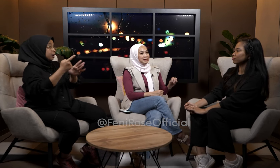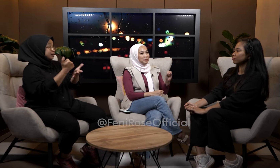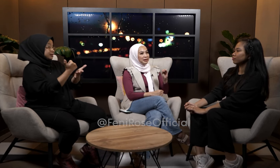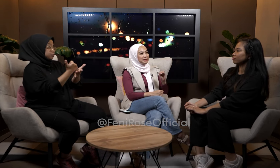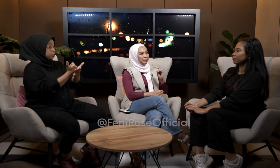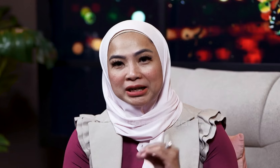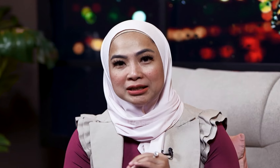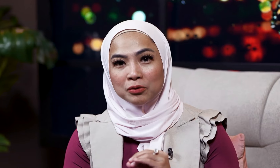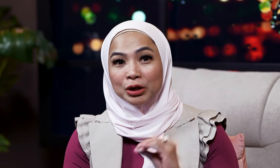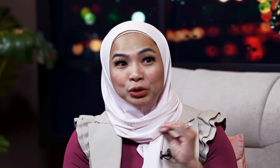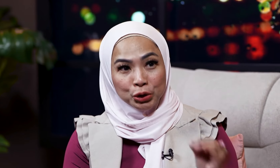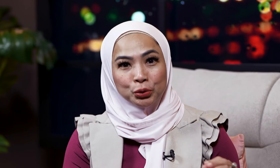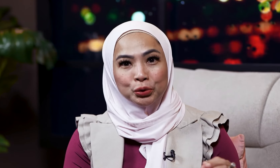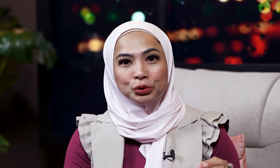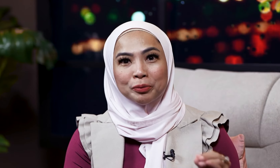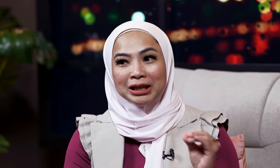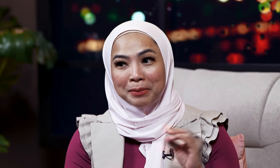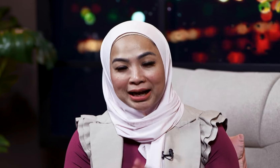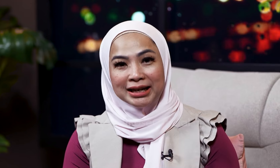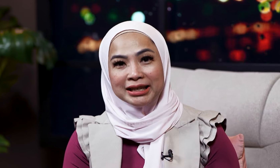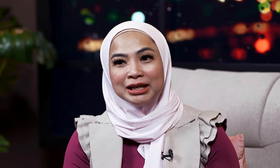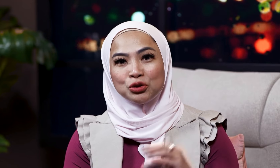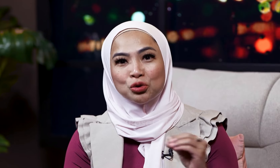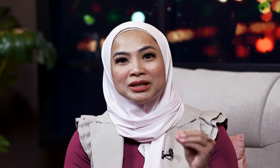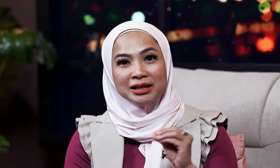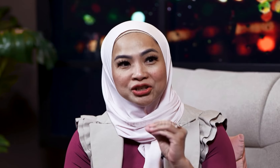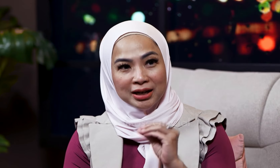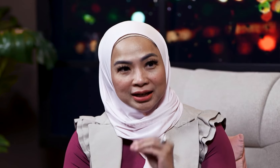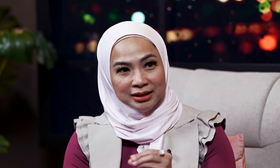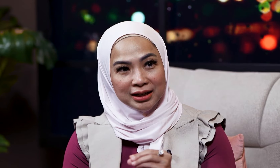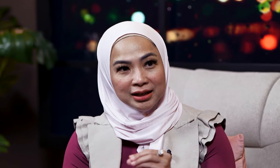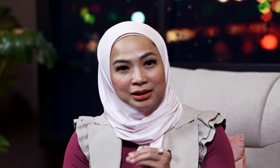Debat Capres waktu itu untuk pertama kalinya juru bahasa isyaratnya